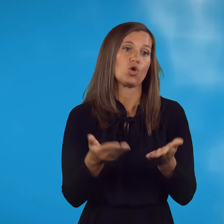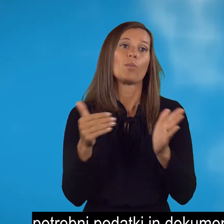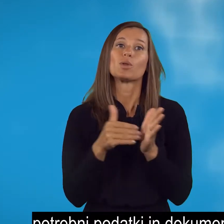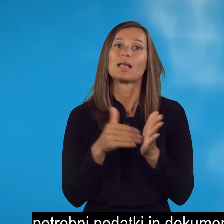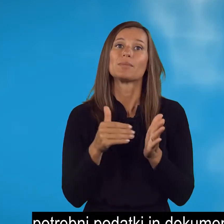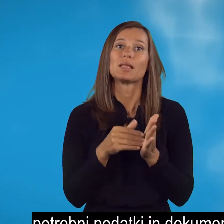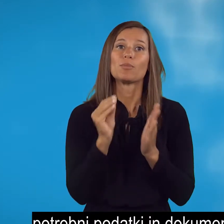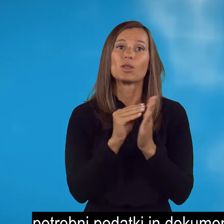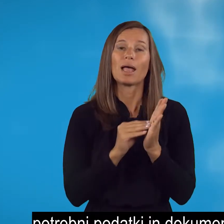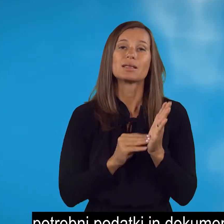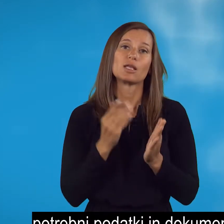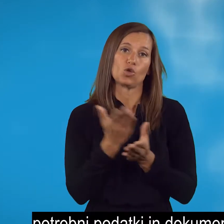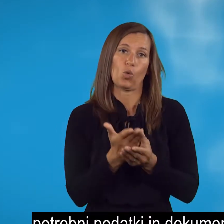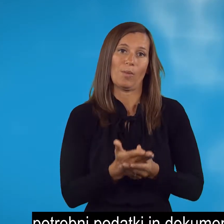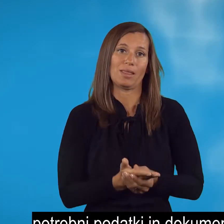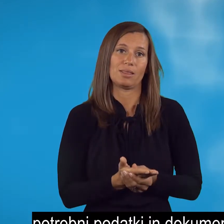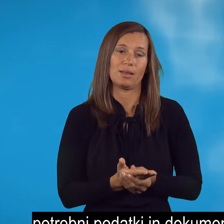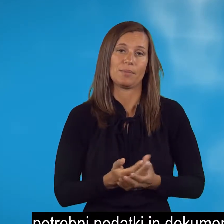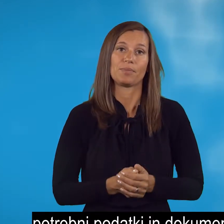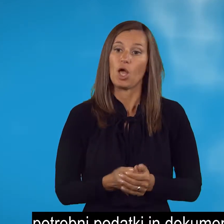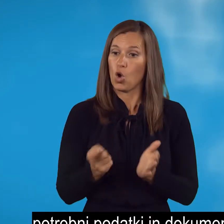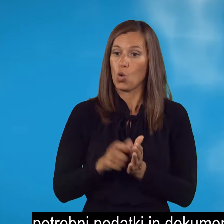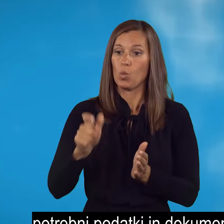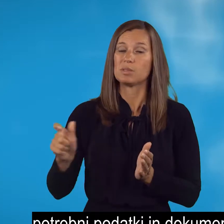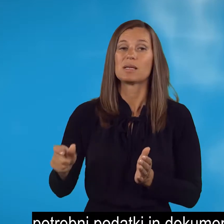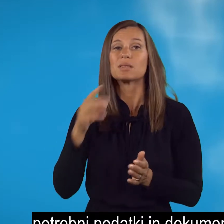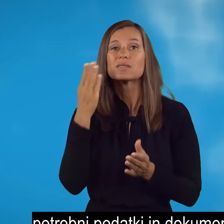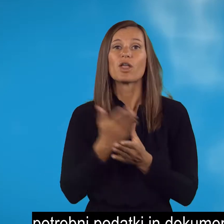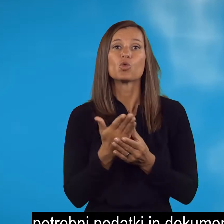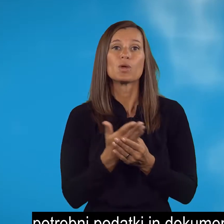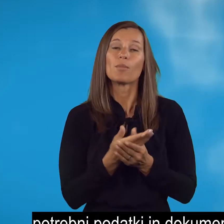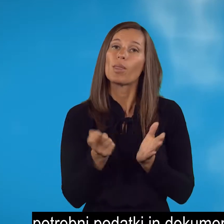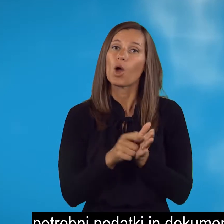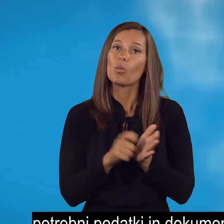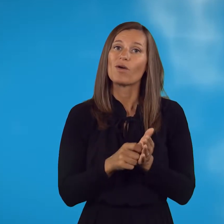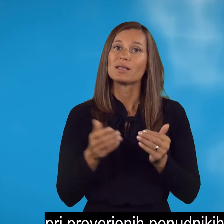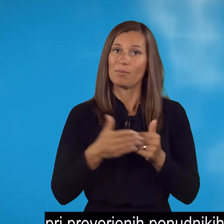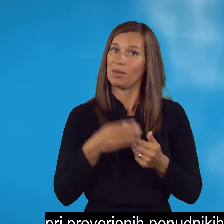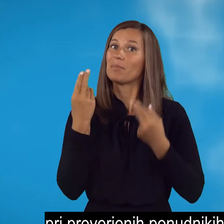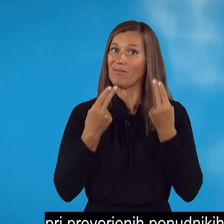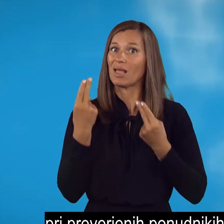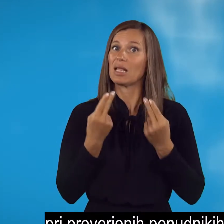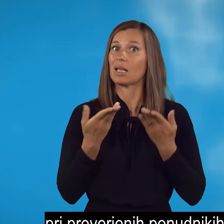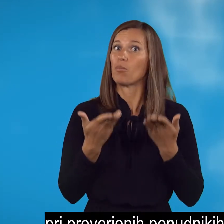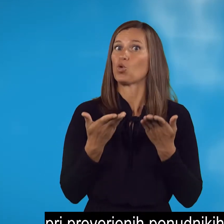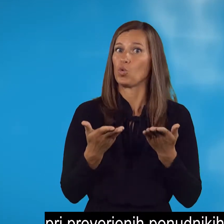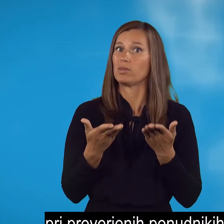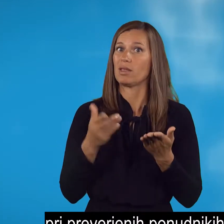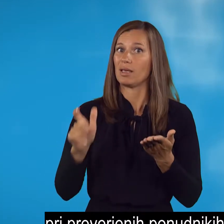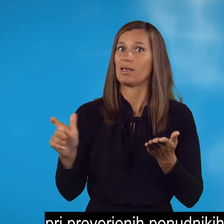potrebni podatki in dokumenti. Kupcem zato svetujemo nakupovanje pri preverjenih ponudnikih, preko katerih